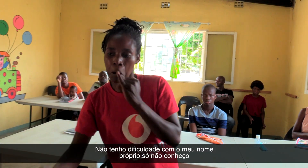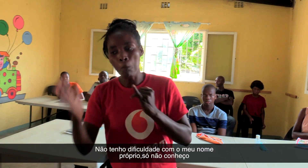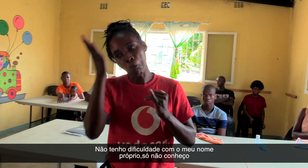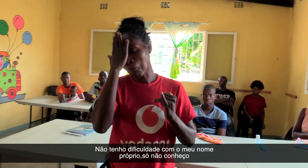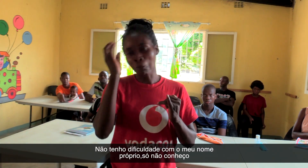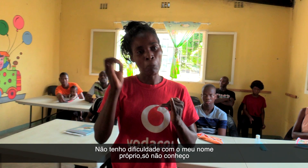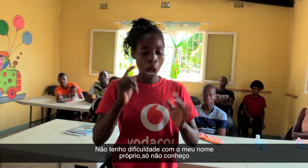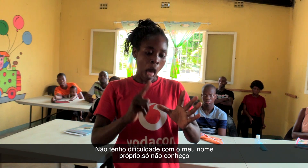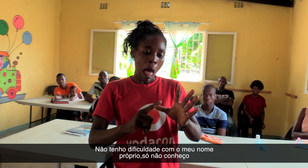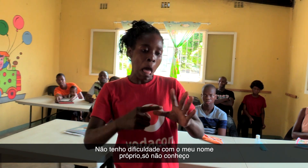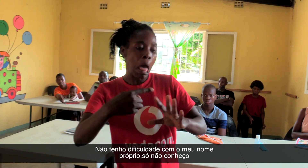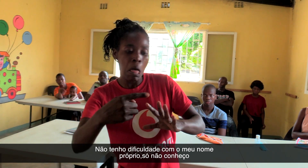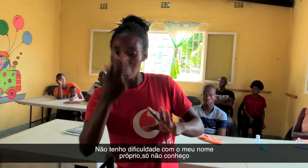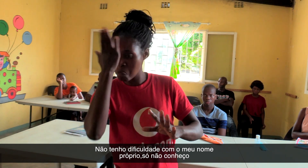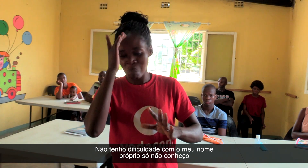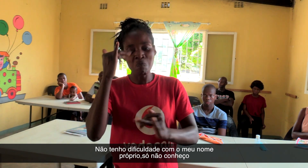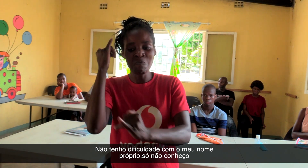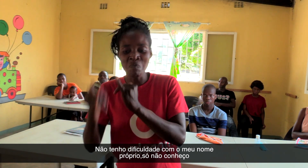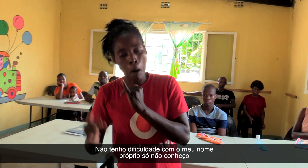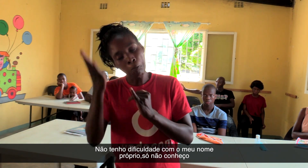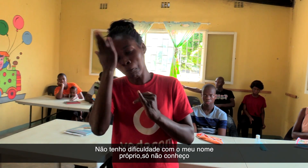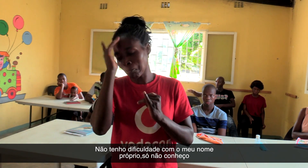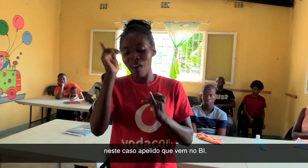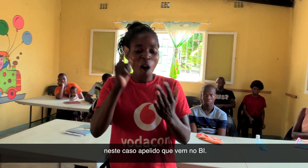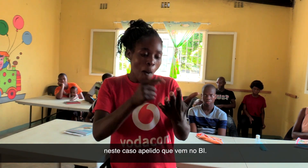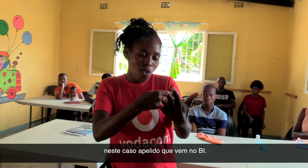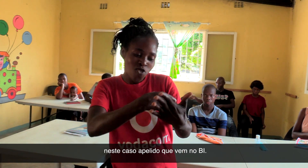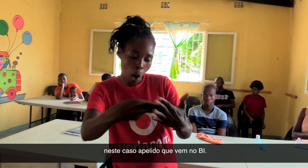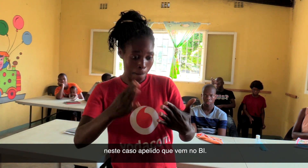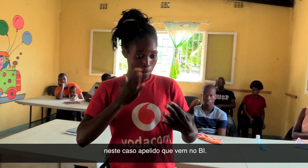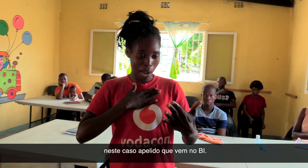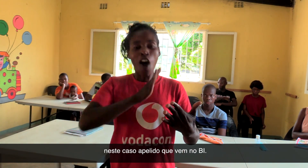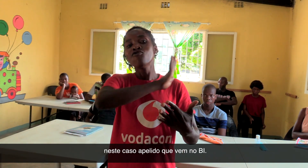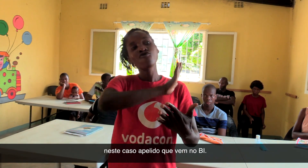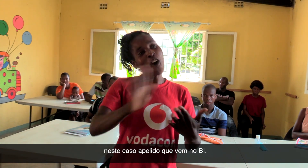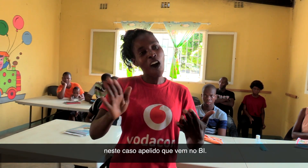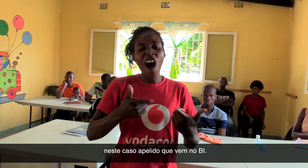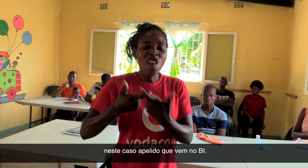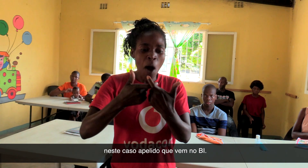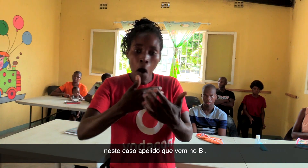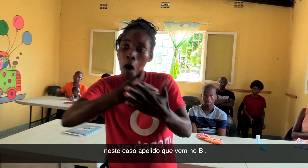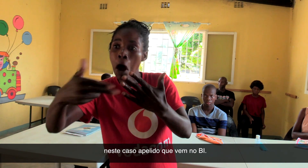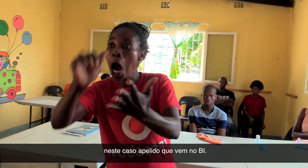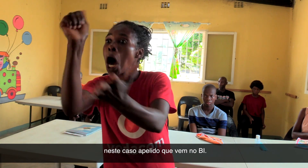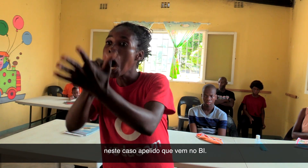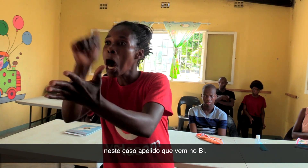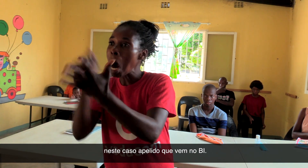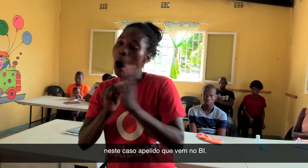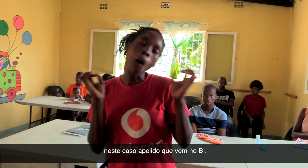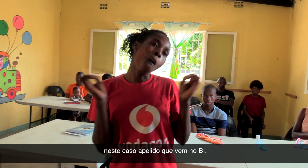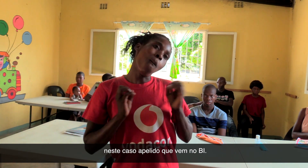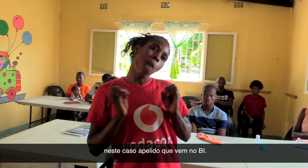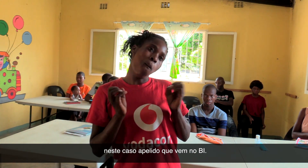Não tenho dificuldades com o meu nome próprio. Só não conheço o meu último nome, neste